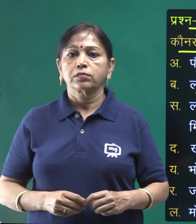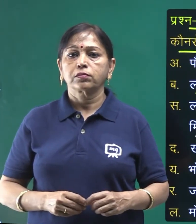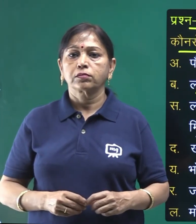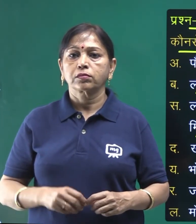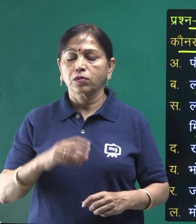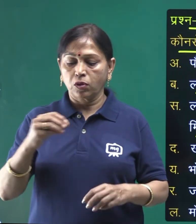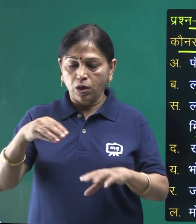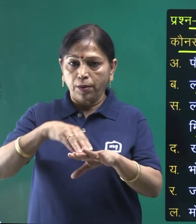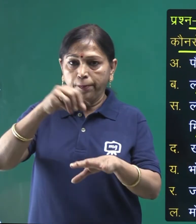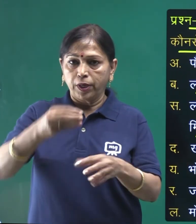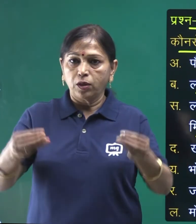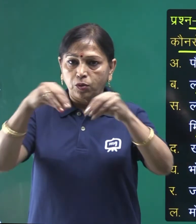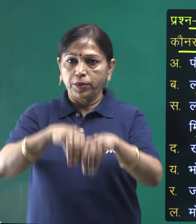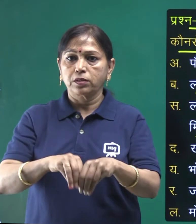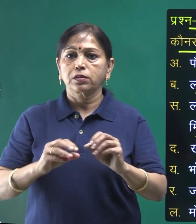बालू को मिलाना।